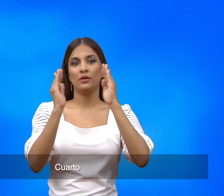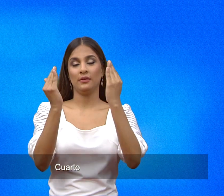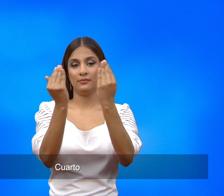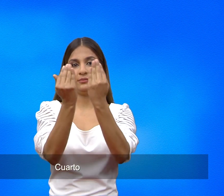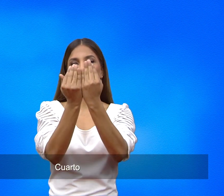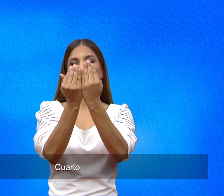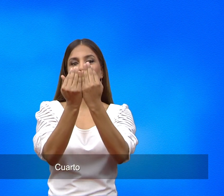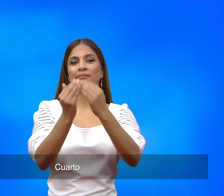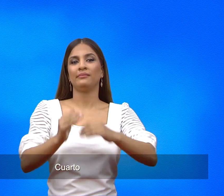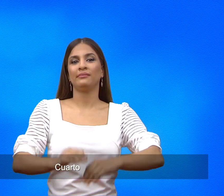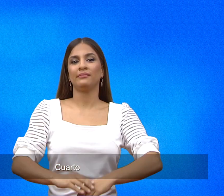cuarto